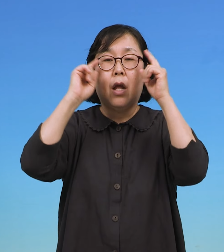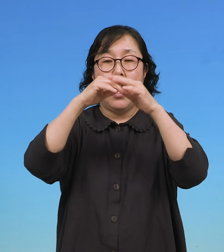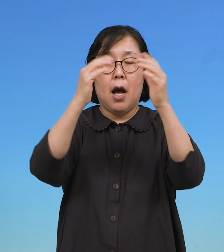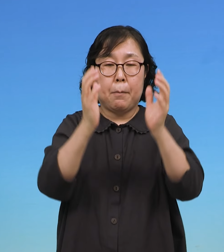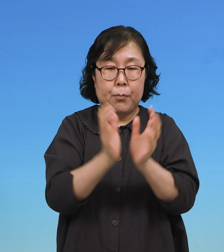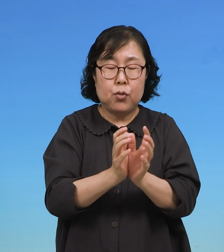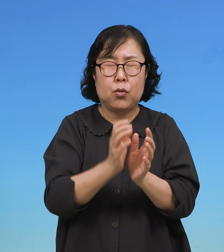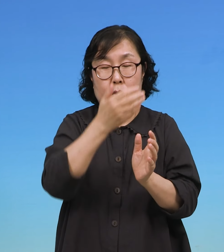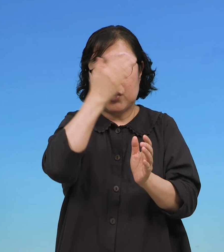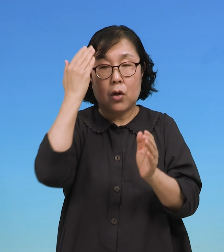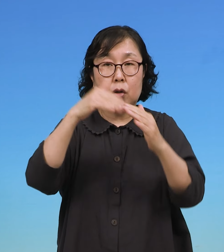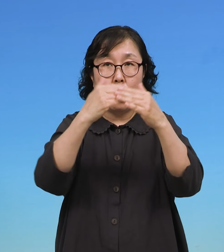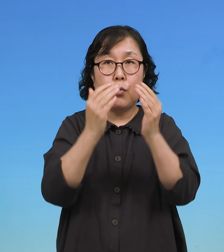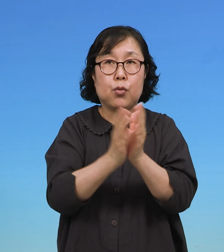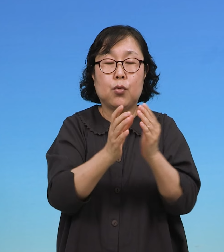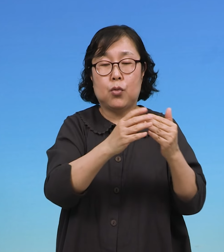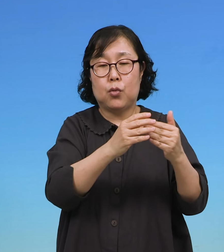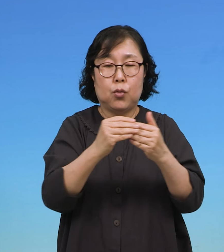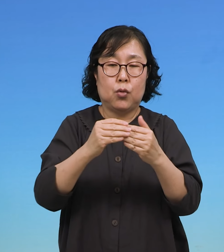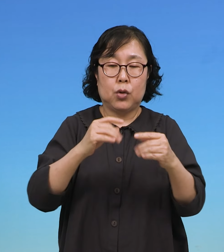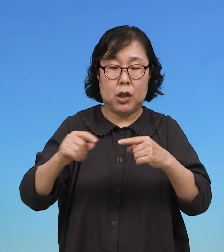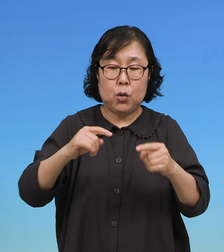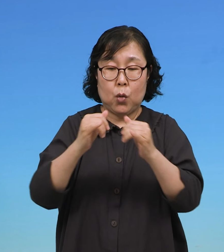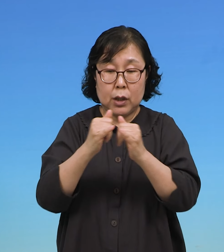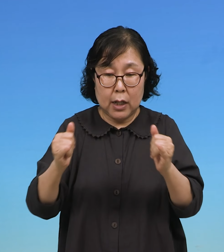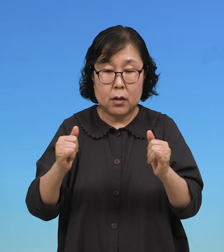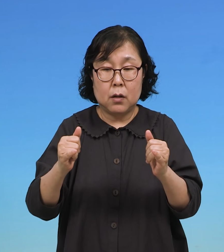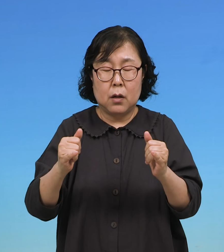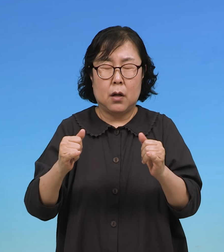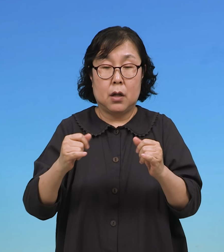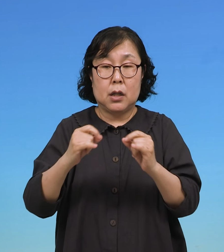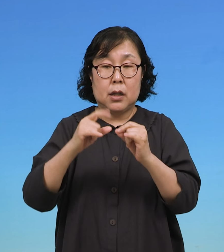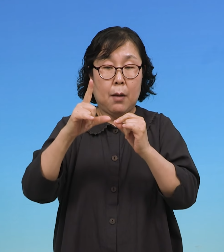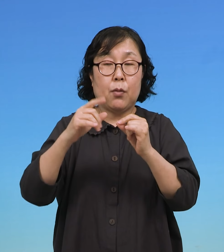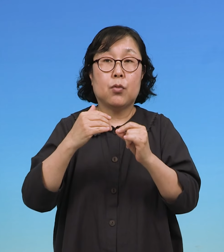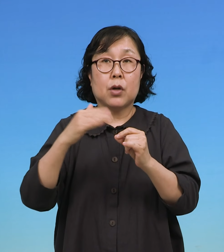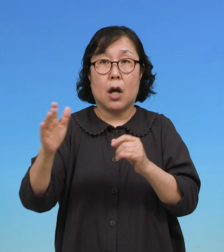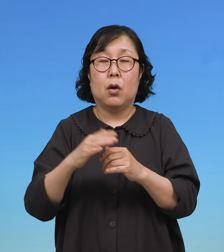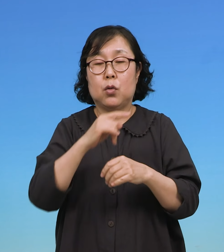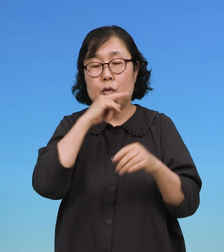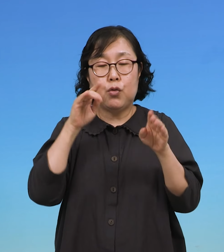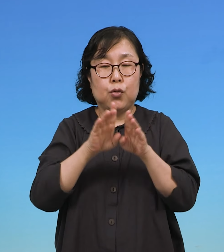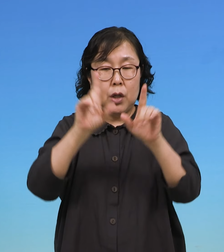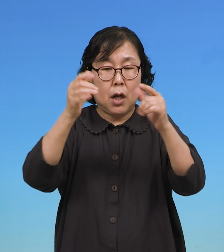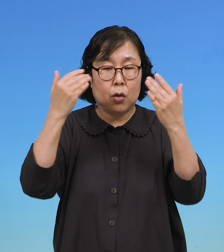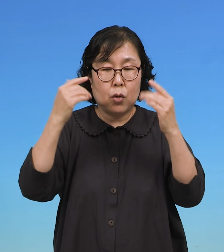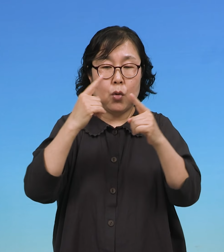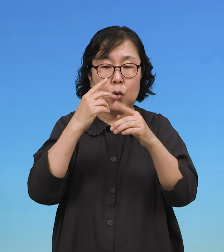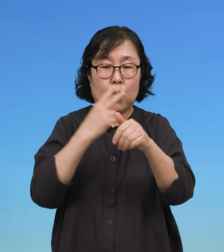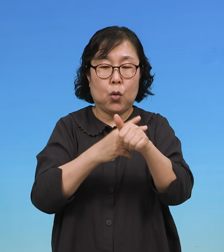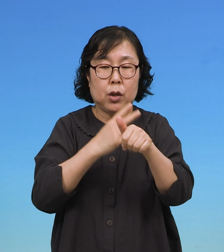대학부 청년부 리더 대부분이 다 간대잖아요. 주일학교 교사는 거의 전부 다 간대잖아요.